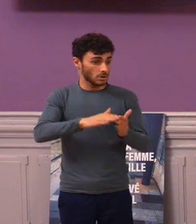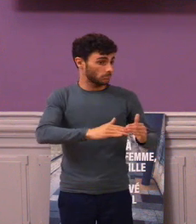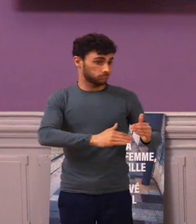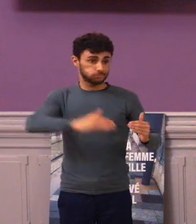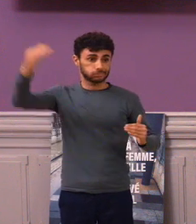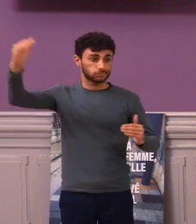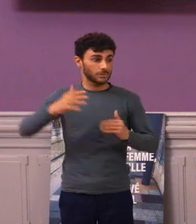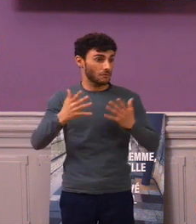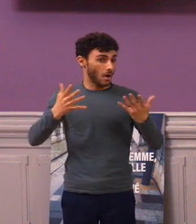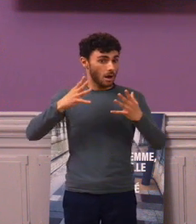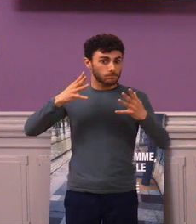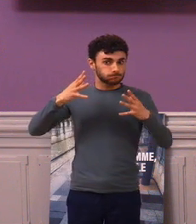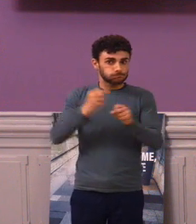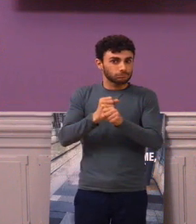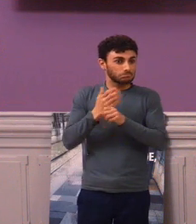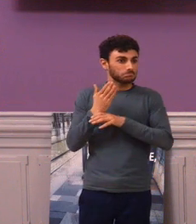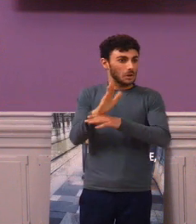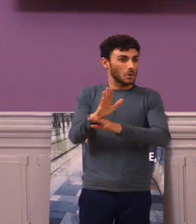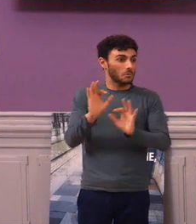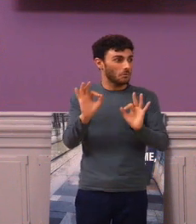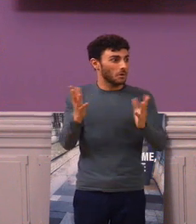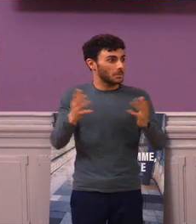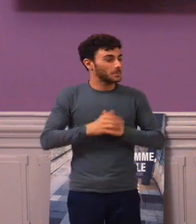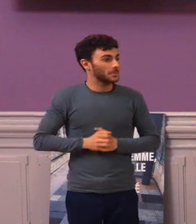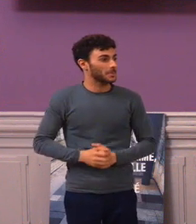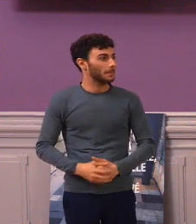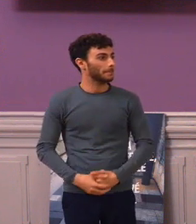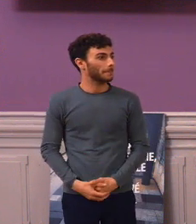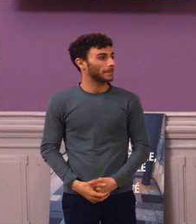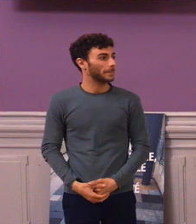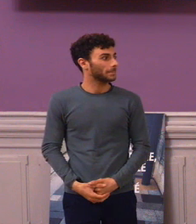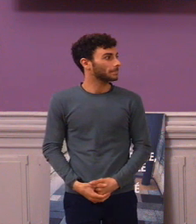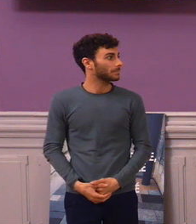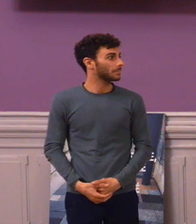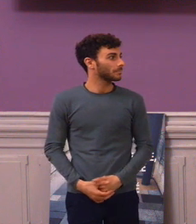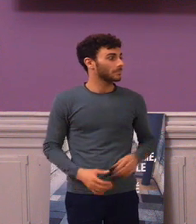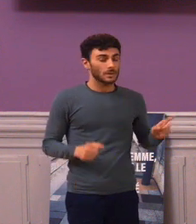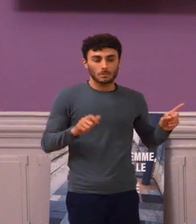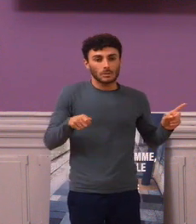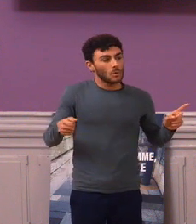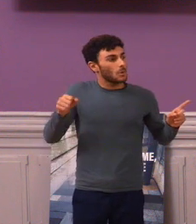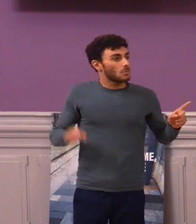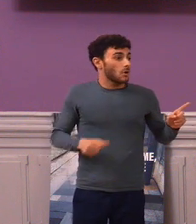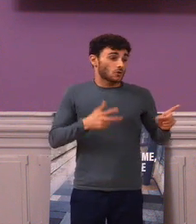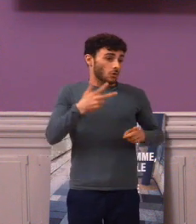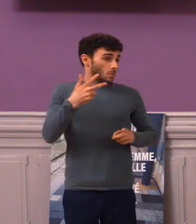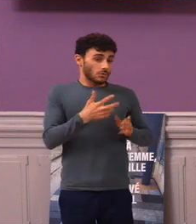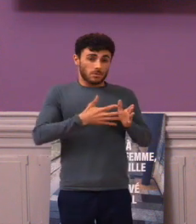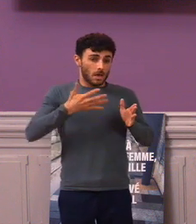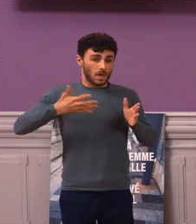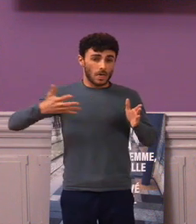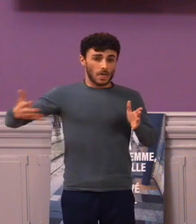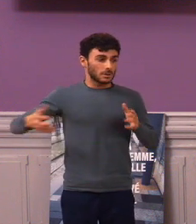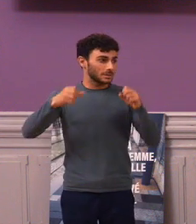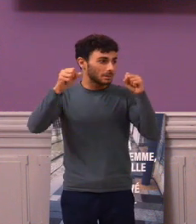en gros je crois qu'on manque de temps donc en fait on aurait pu développer tout ça sur trois jours voir une semaine et